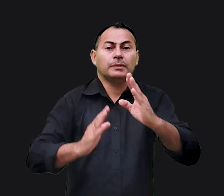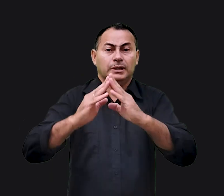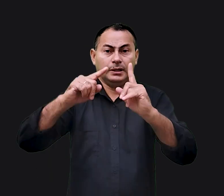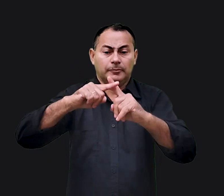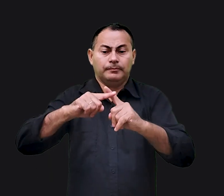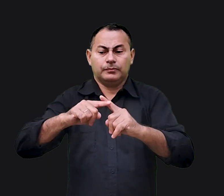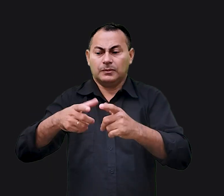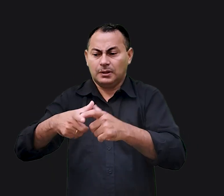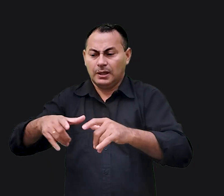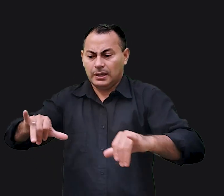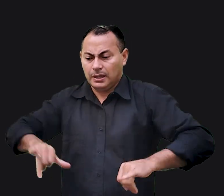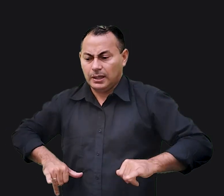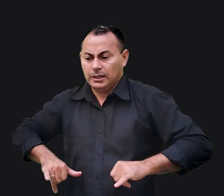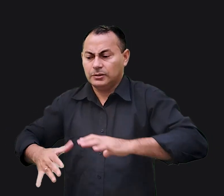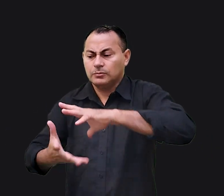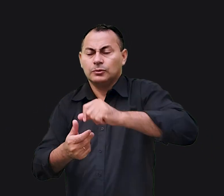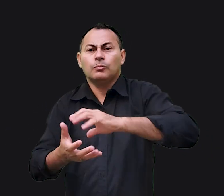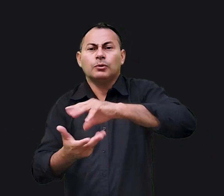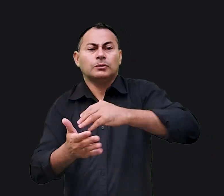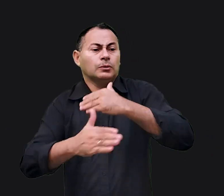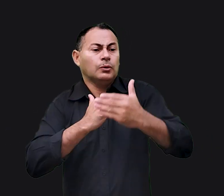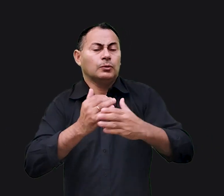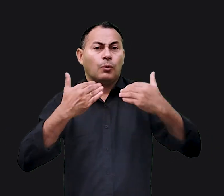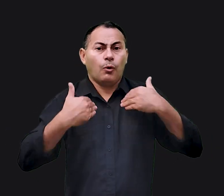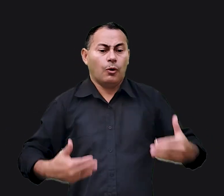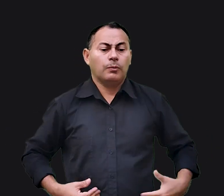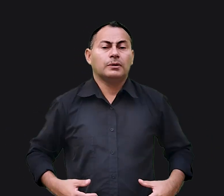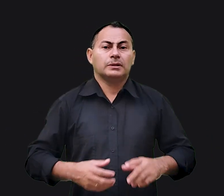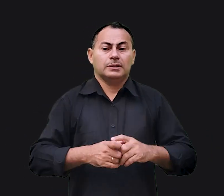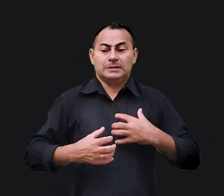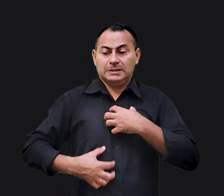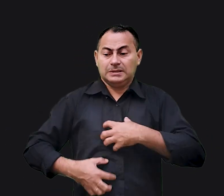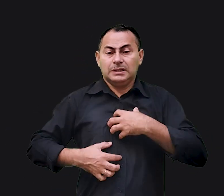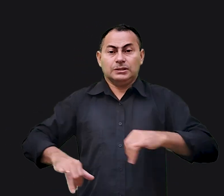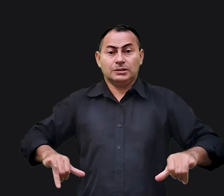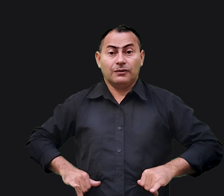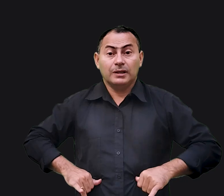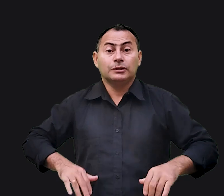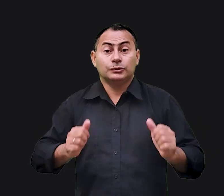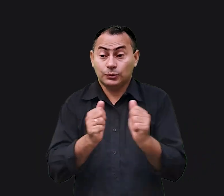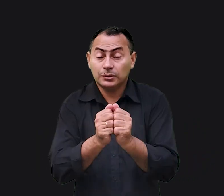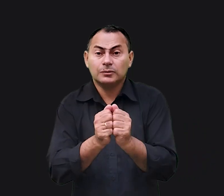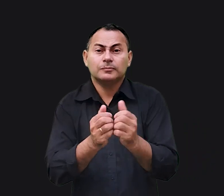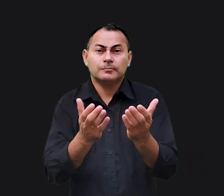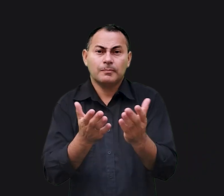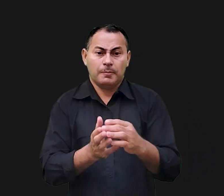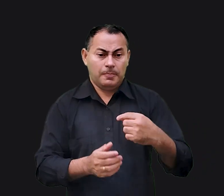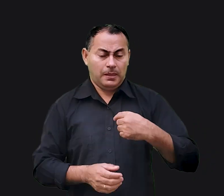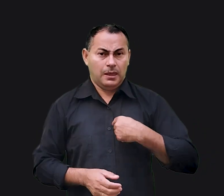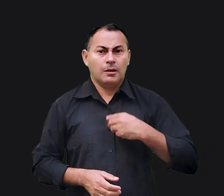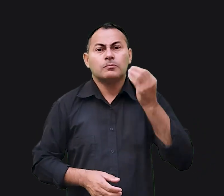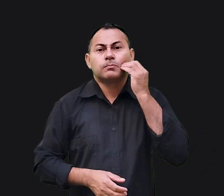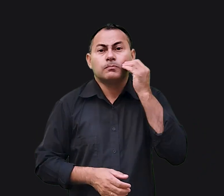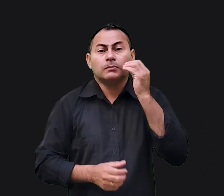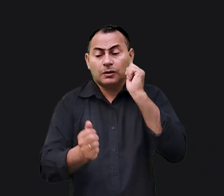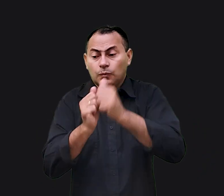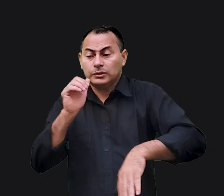está sofrendo em algum lugar do mundo, todo o resto do corpo deveria se angustiar e sofrer. Eu tentei jogar futebol quando estava